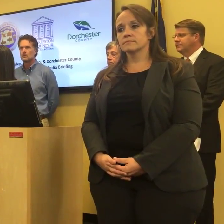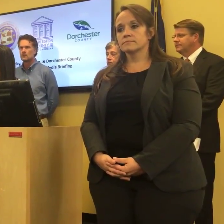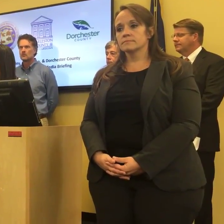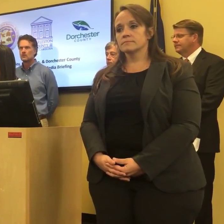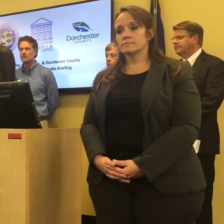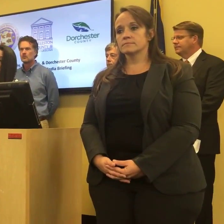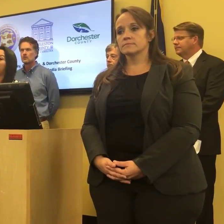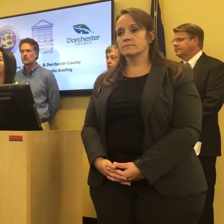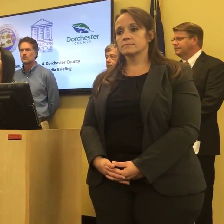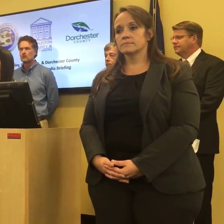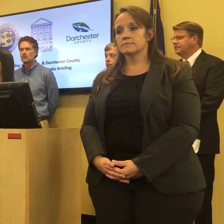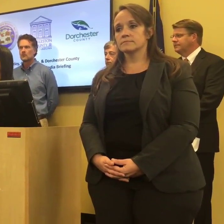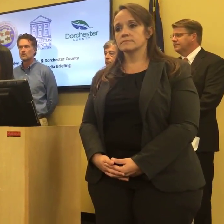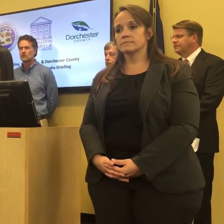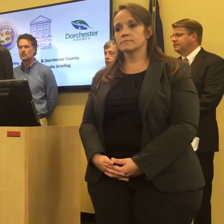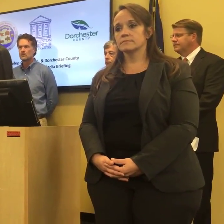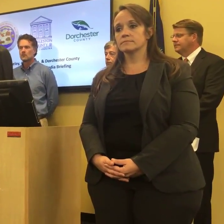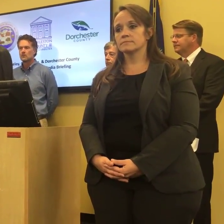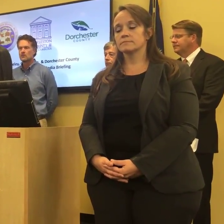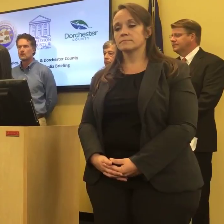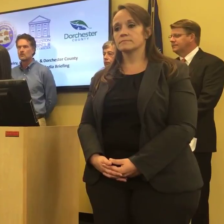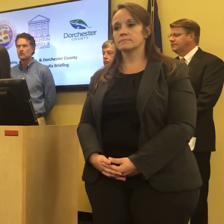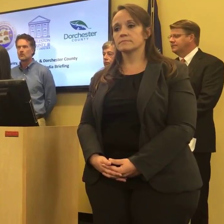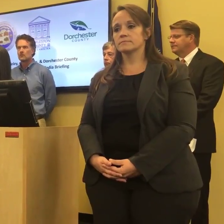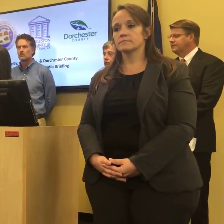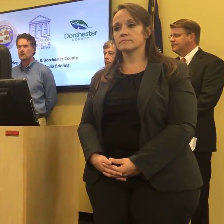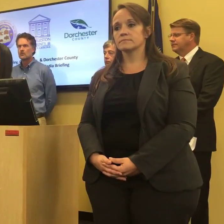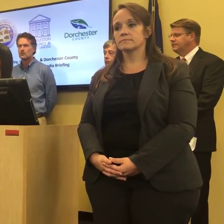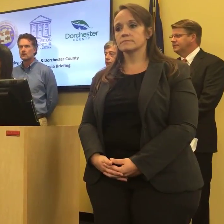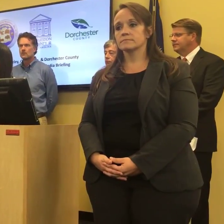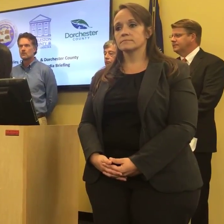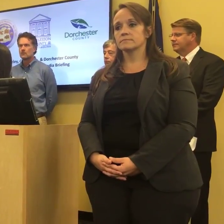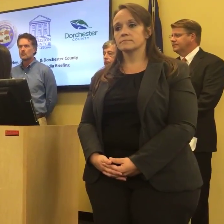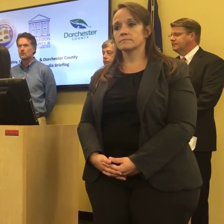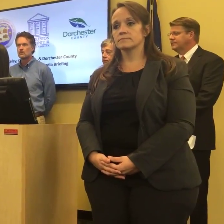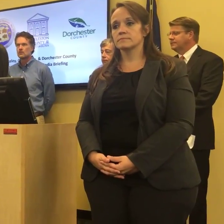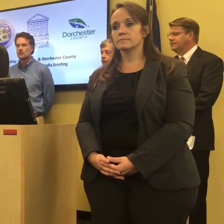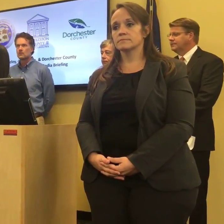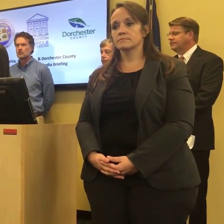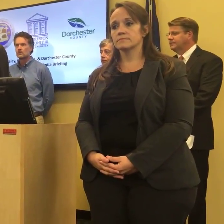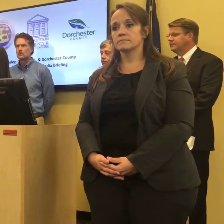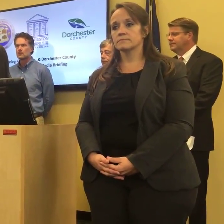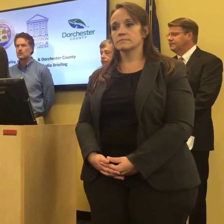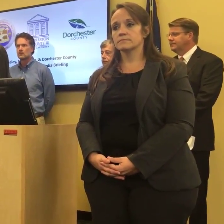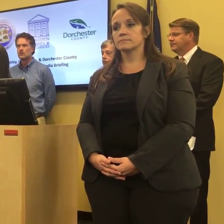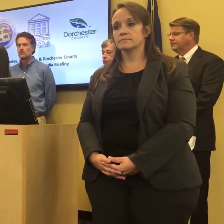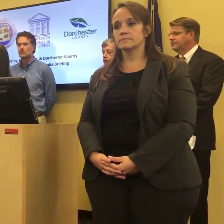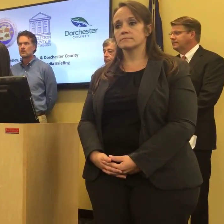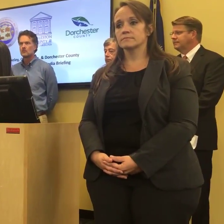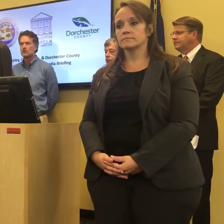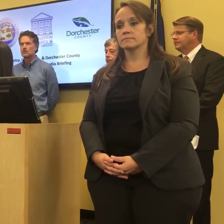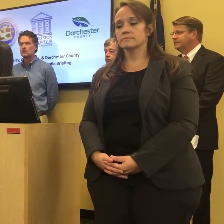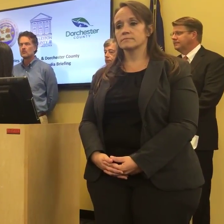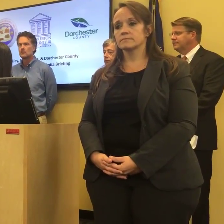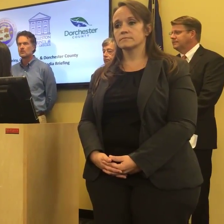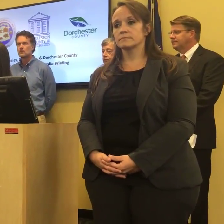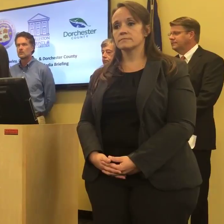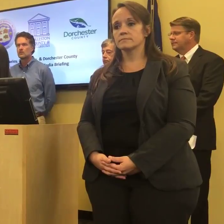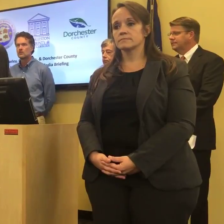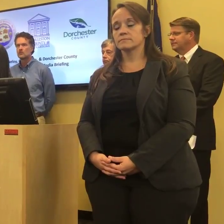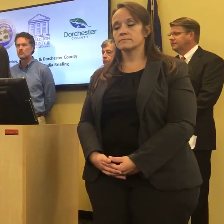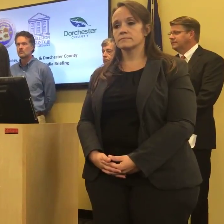todo dependerá de los impactos de la tormenta. Si usted necesita transporte para trasladarse al refugio, diríjase a una parada